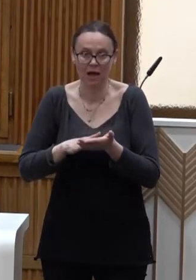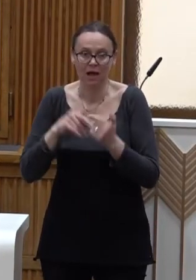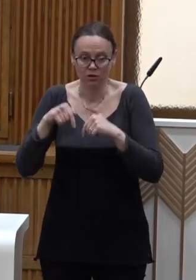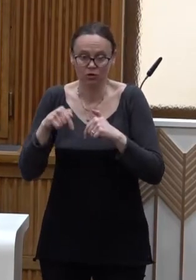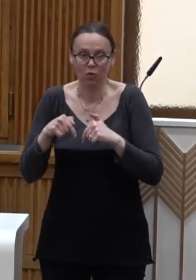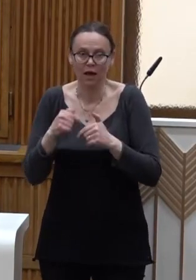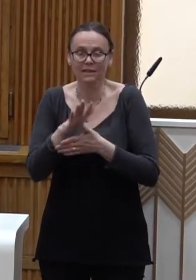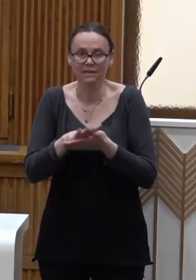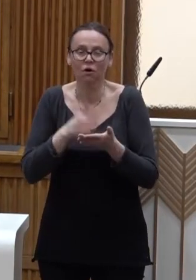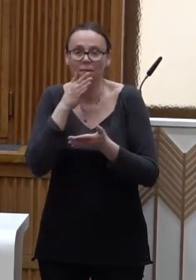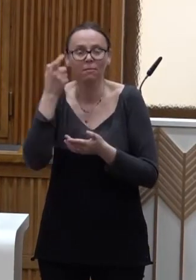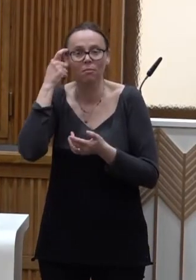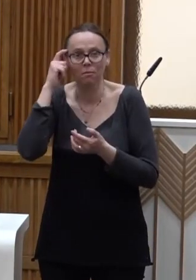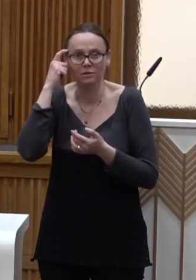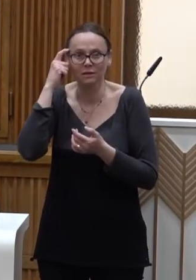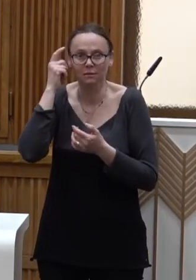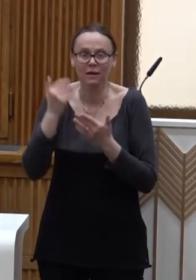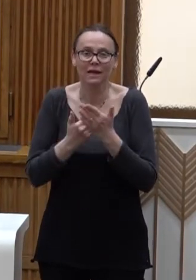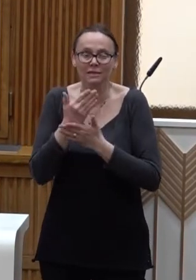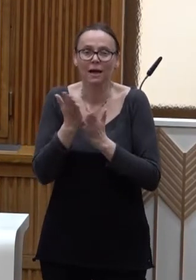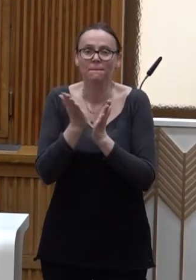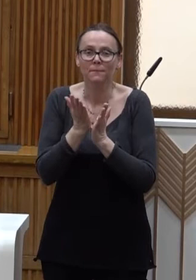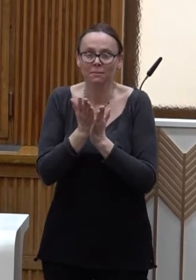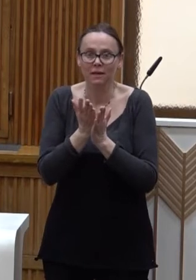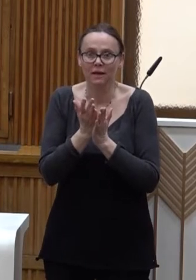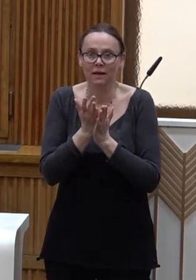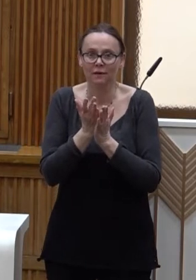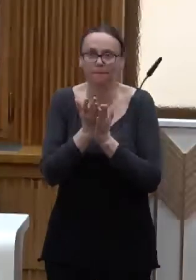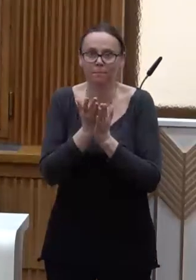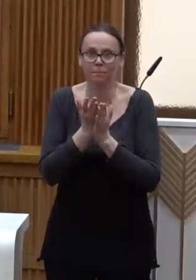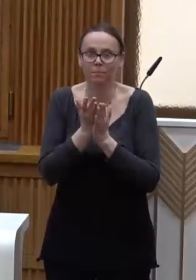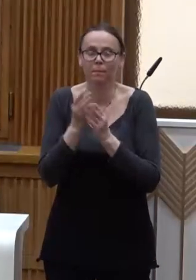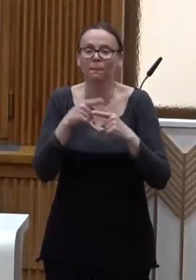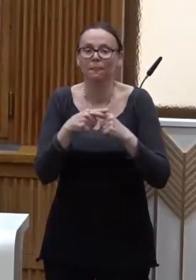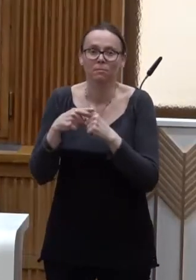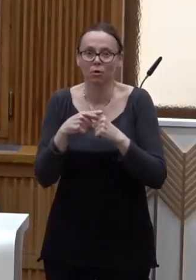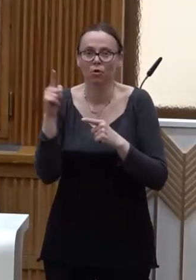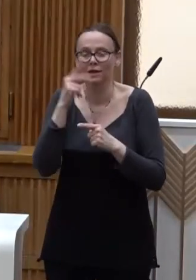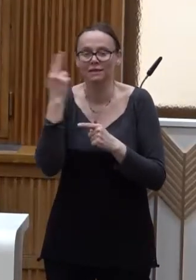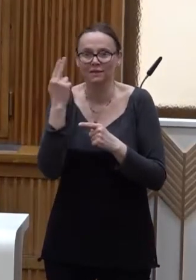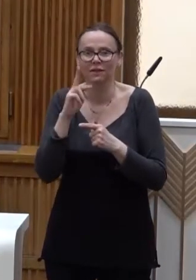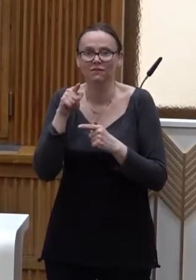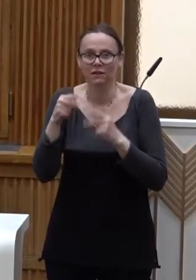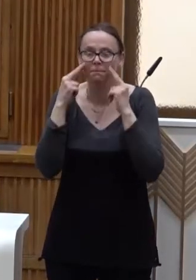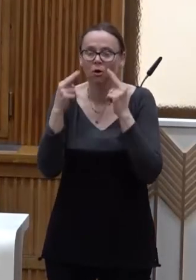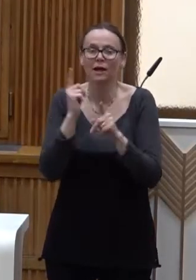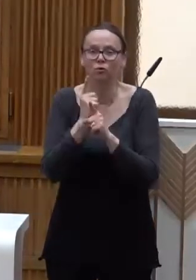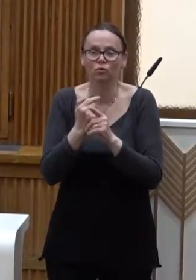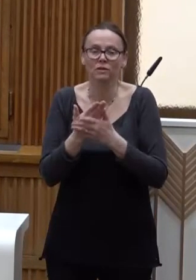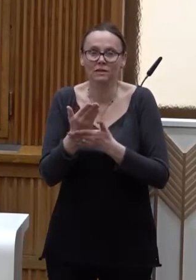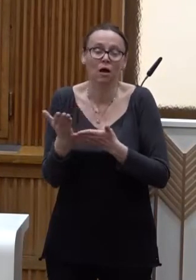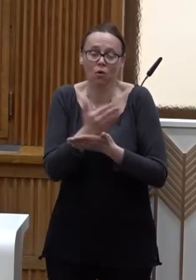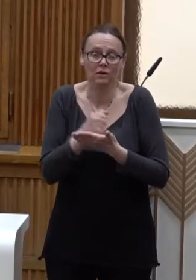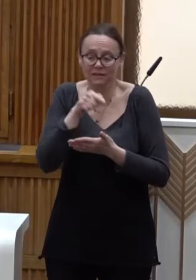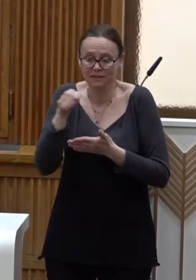bomo seveda poskrbeli za primerne pogoje in pa seveda v tem pogledu tudi za dobrobit